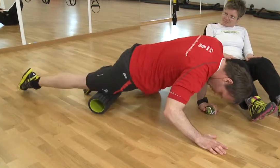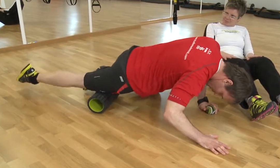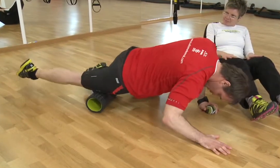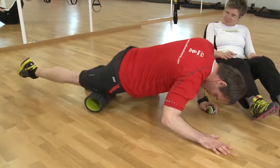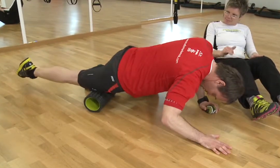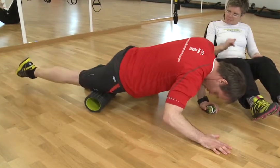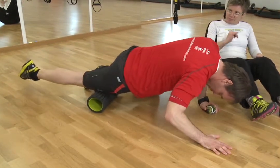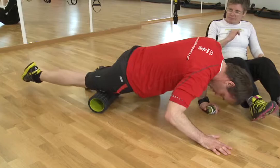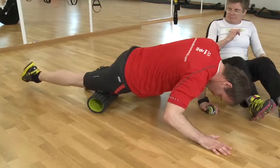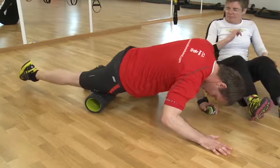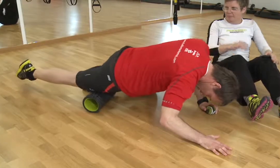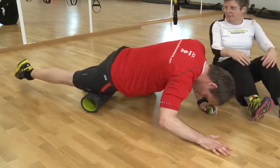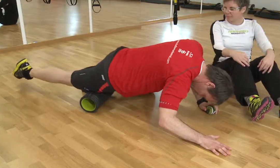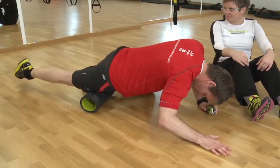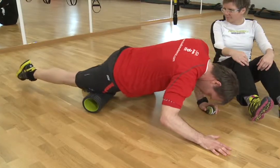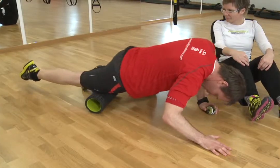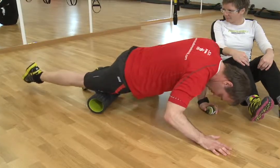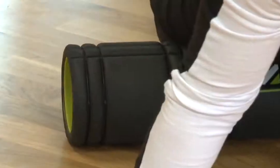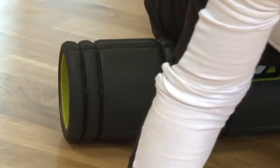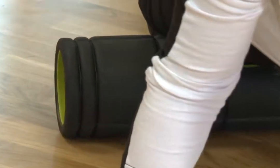Tisto, rotacija, ne. Zadeva.